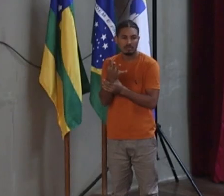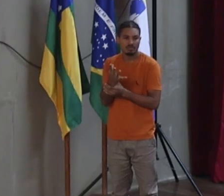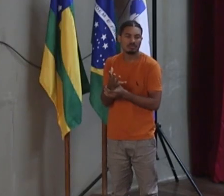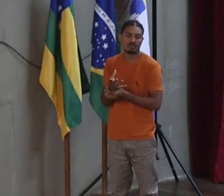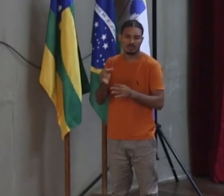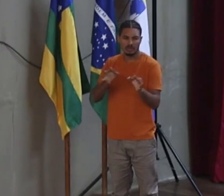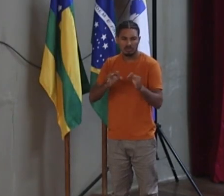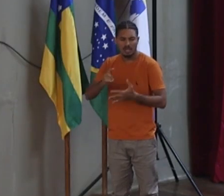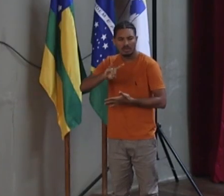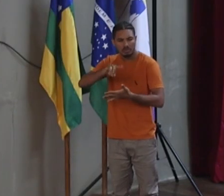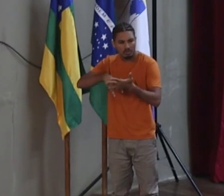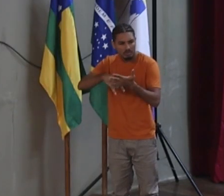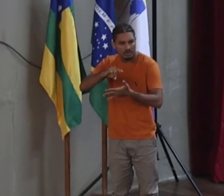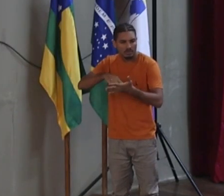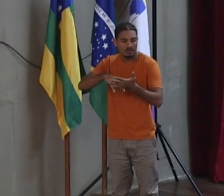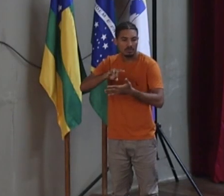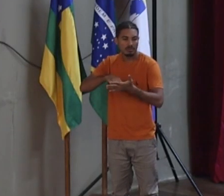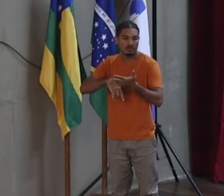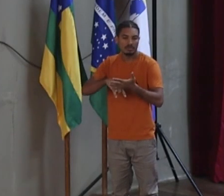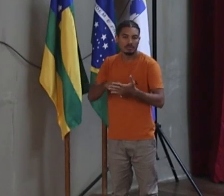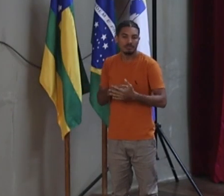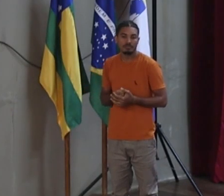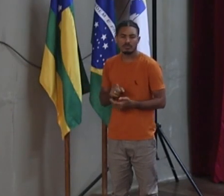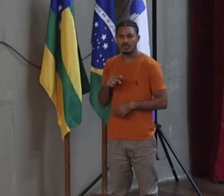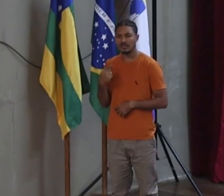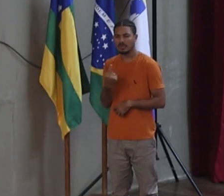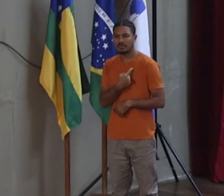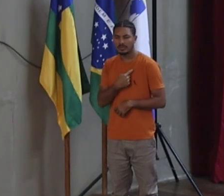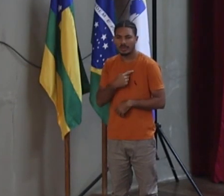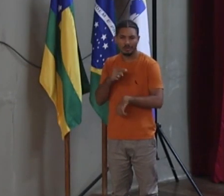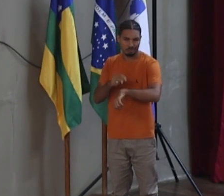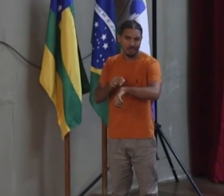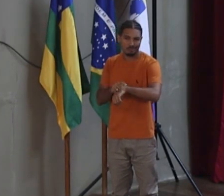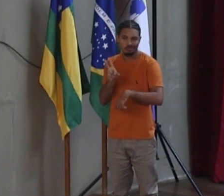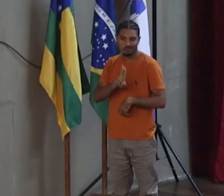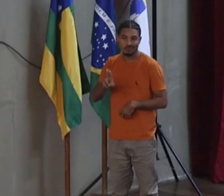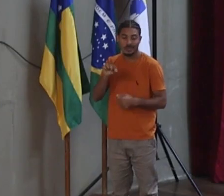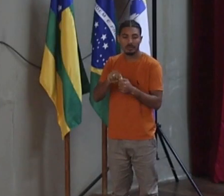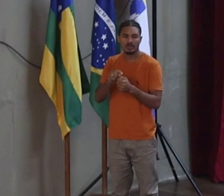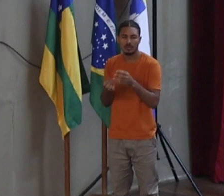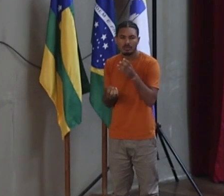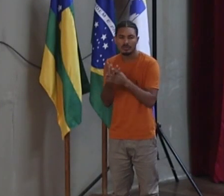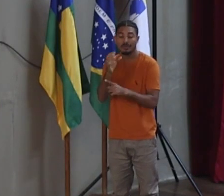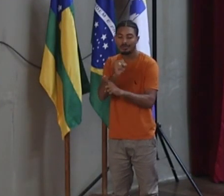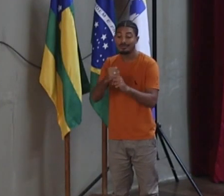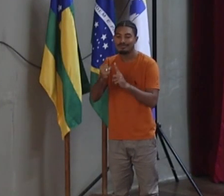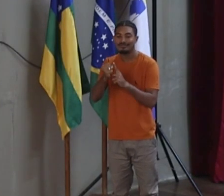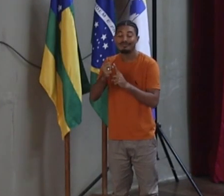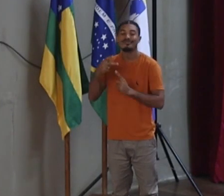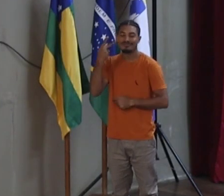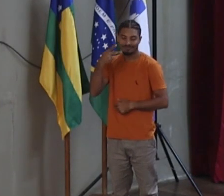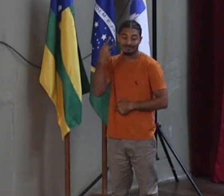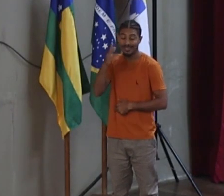regularização documental e a gente usou o tempo também para fazer uma construção sociopolítica na